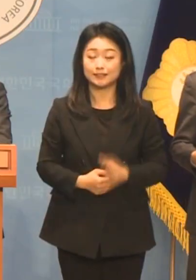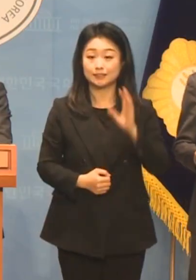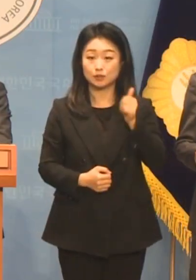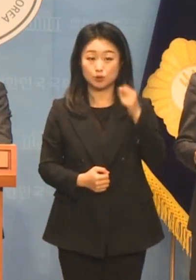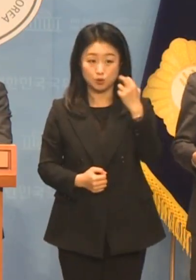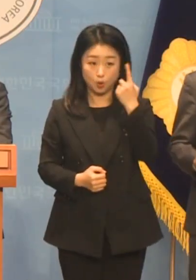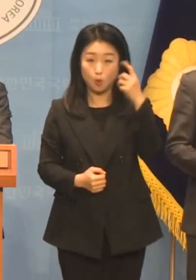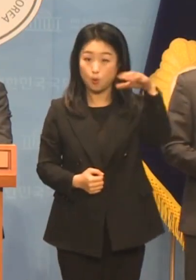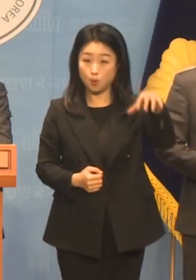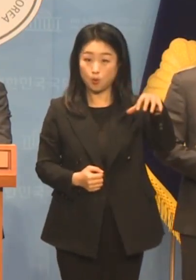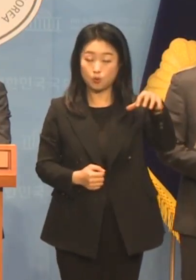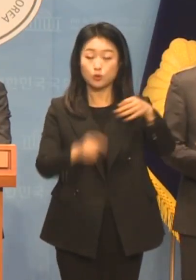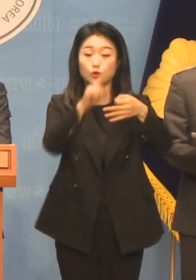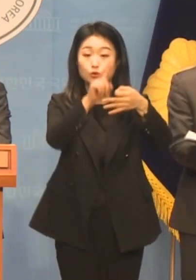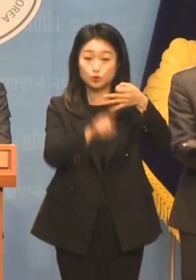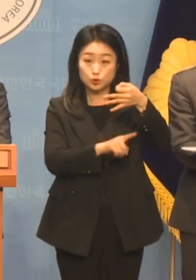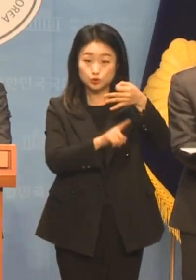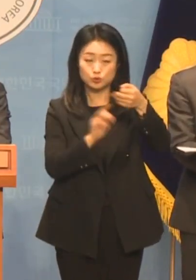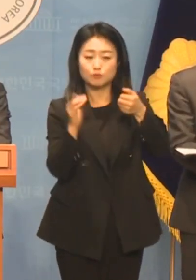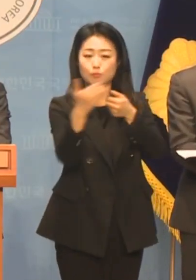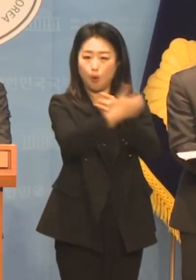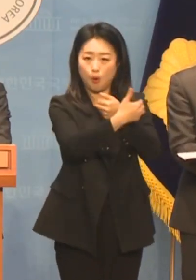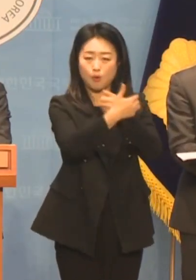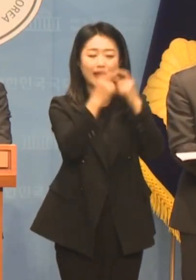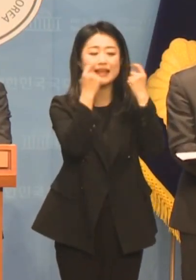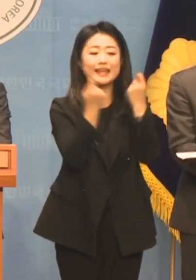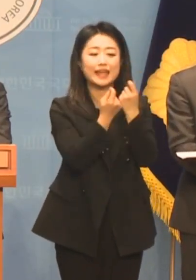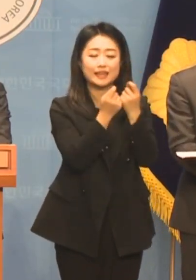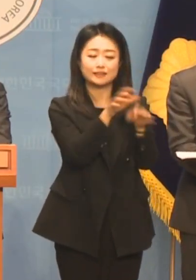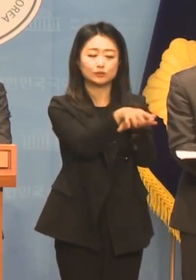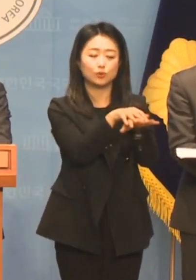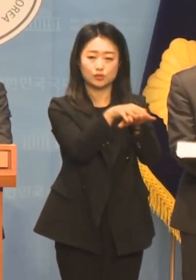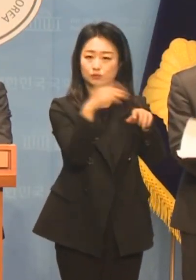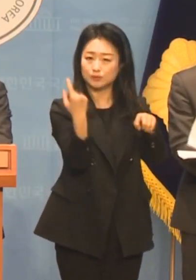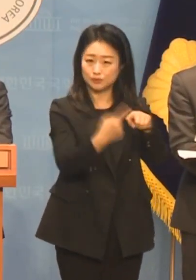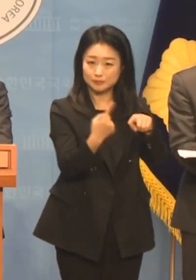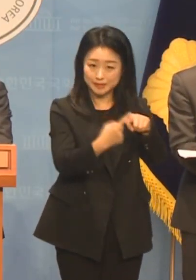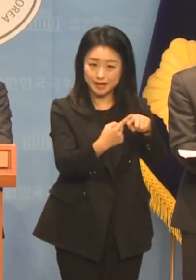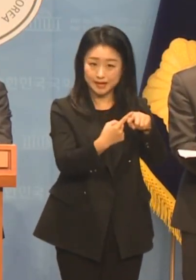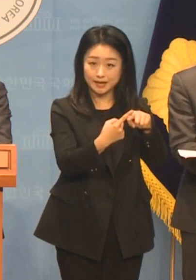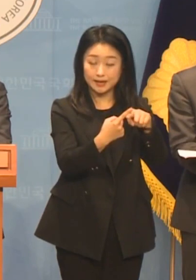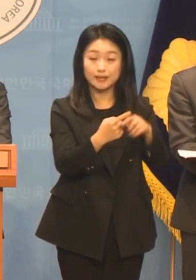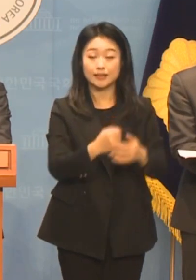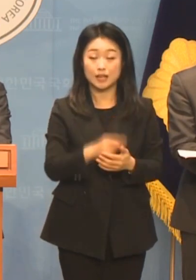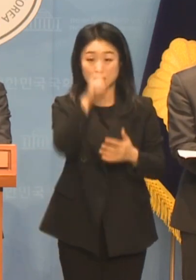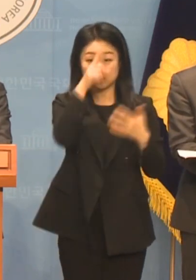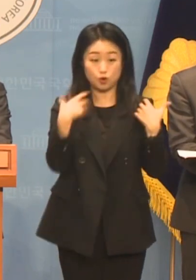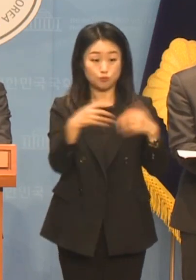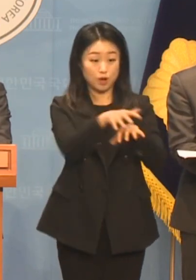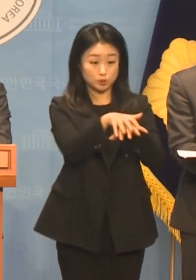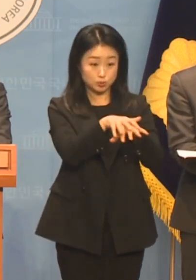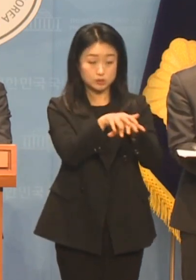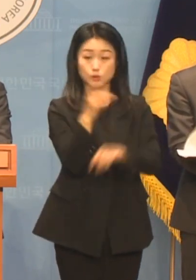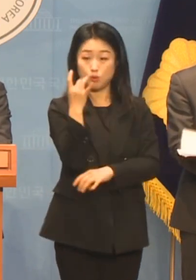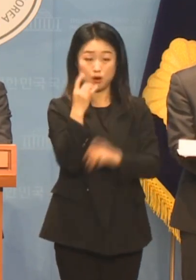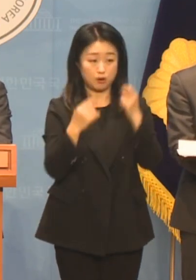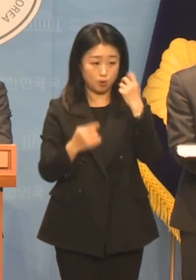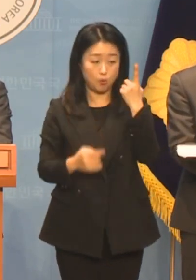내란 수계 윤석열의 사병 집단이자 친위 조직으로 전락했습니다. 일개 정부 조직에 불과한